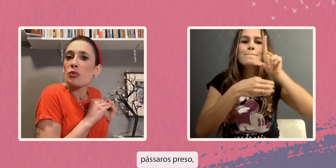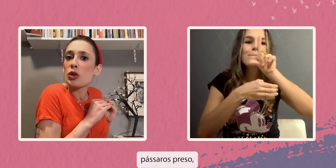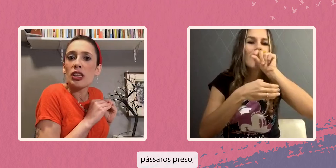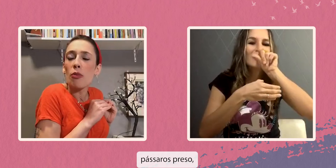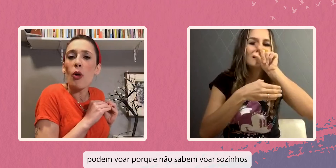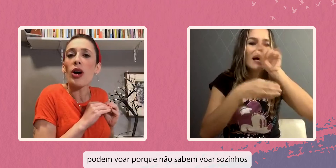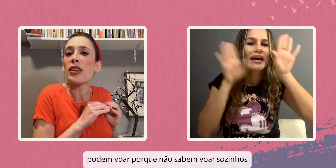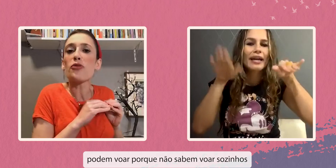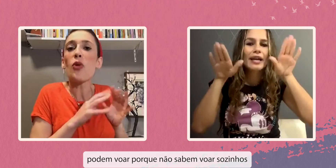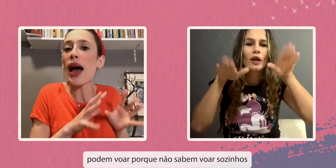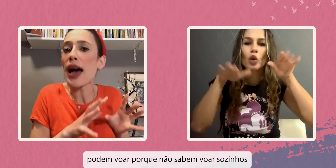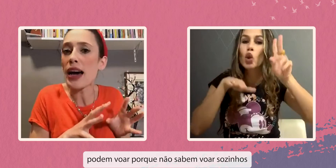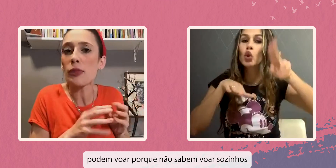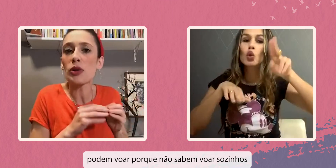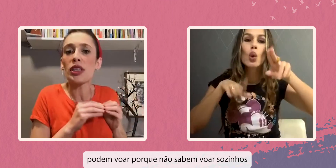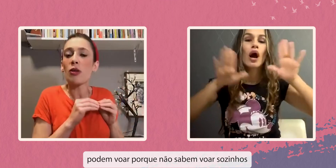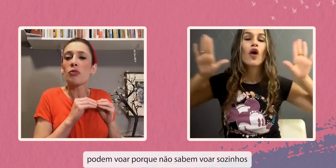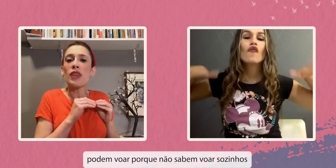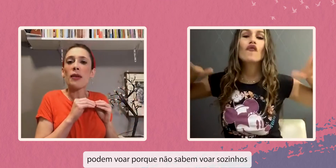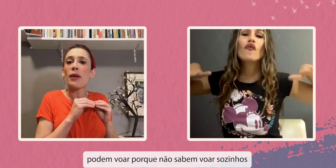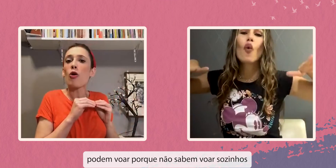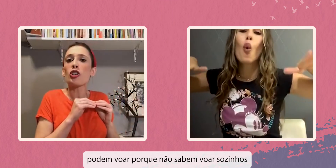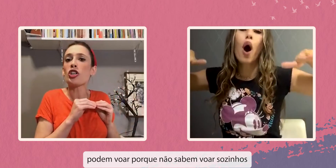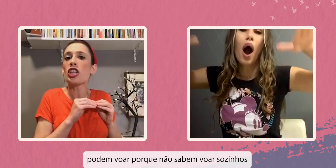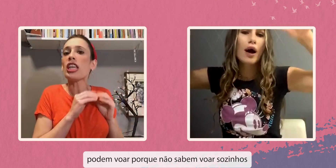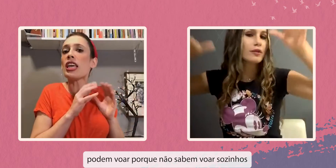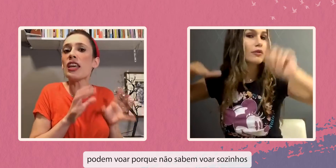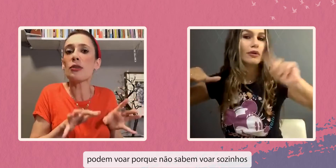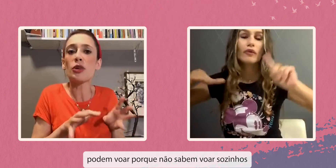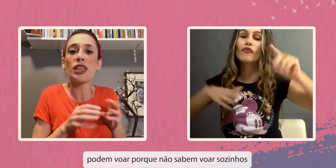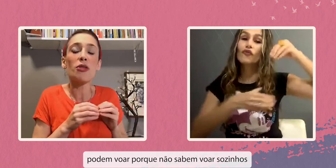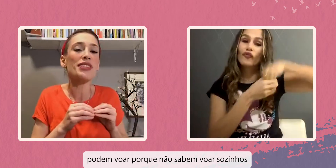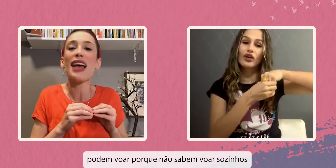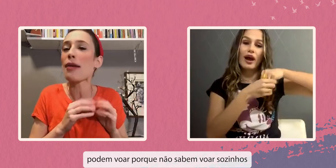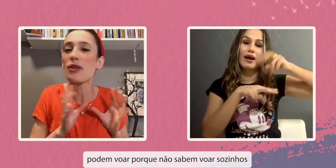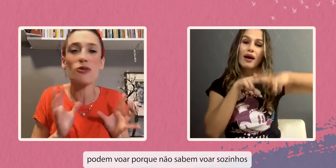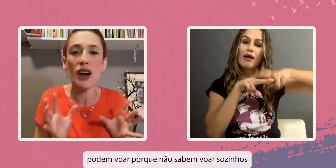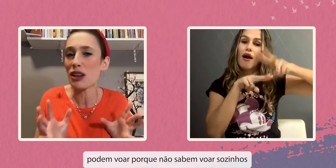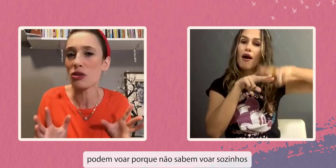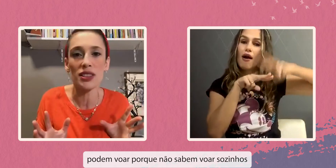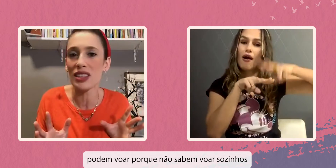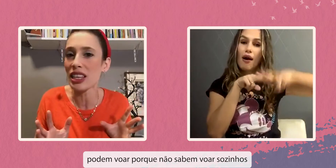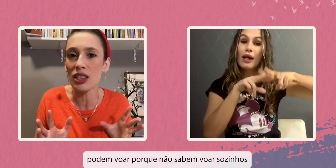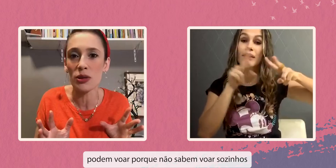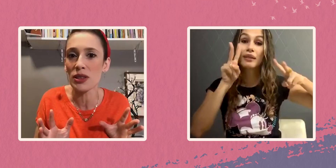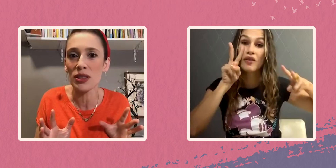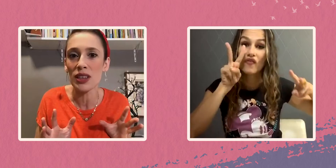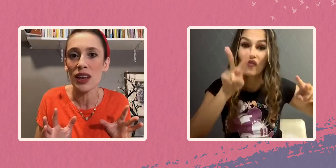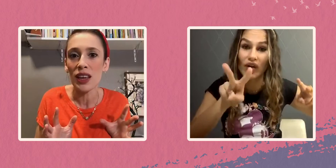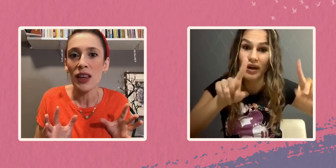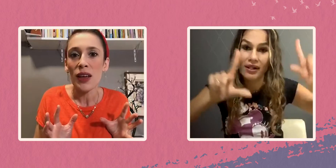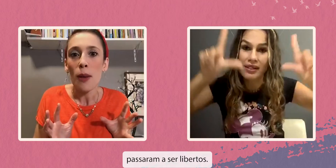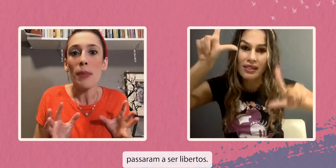presos, porque podem voar, porque não têm para onde ir, porque não sabem voar